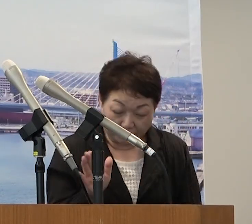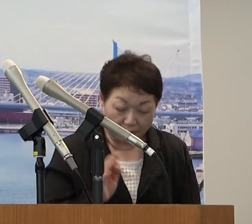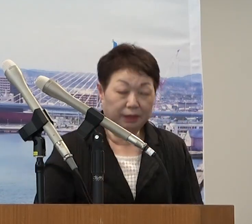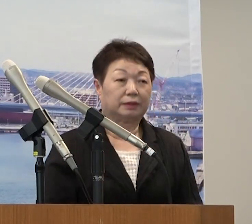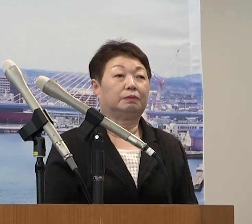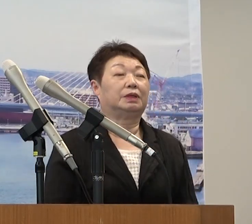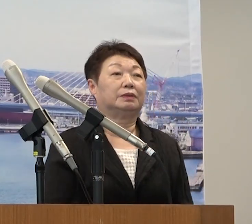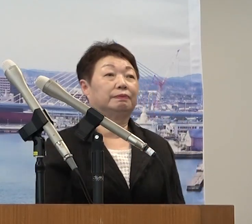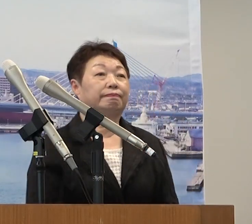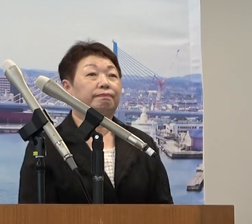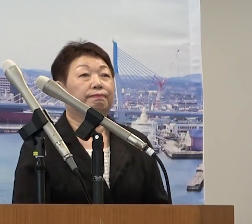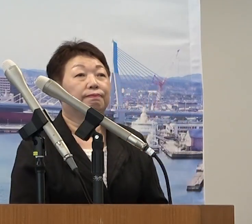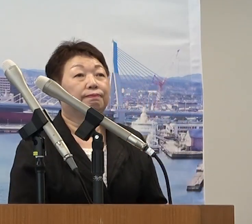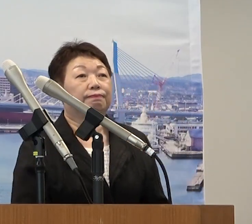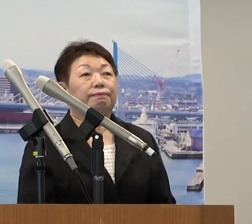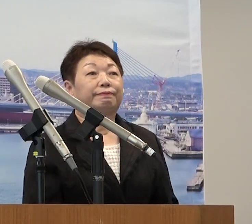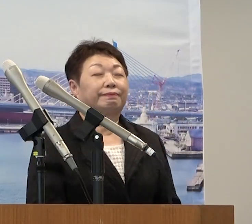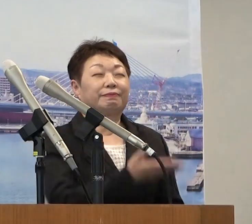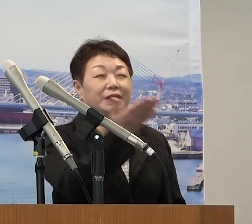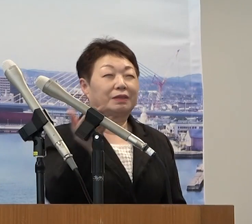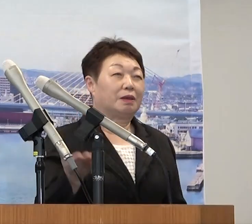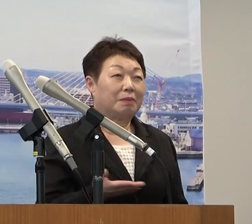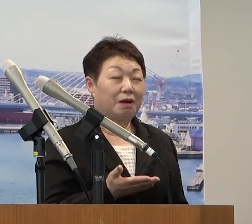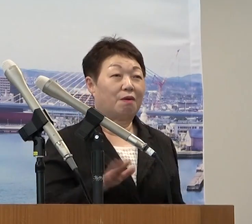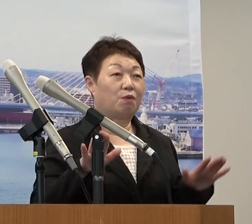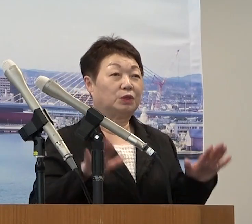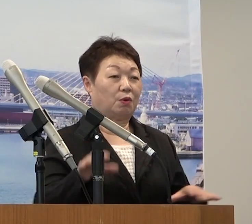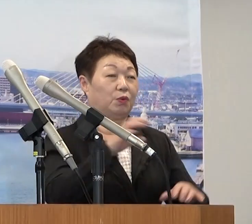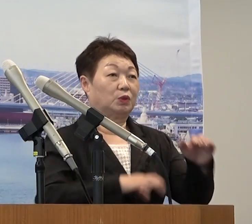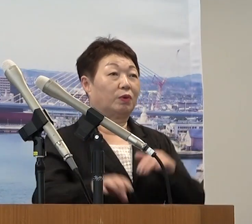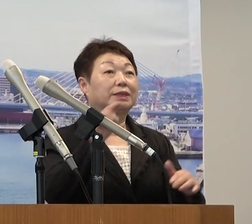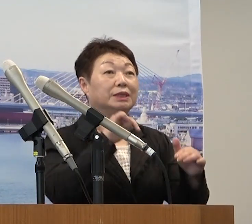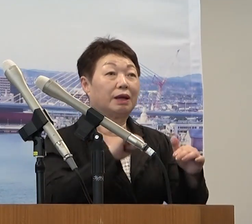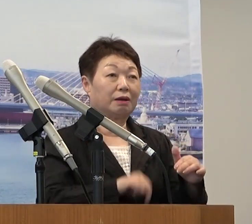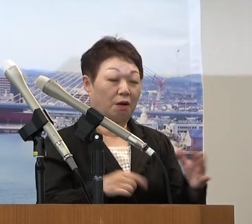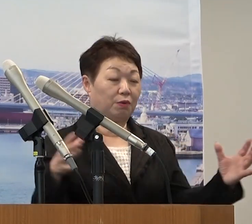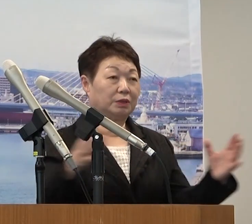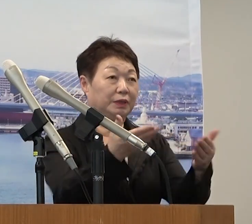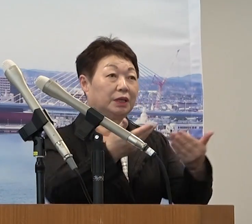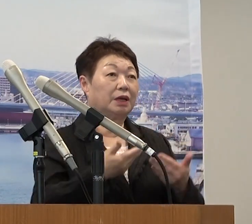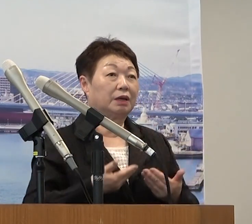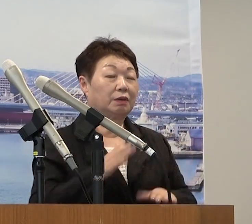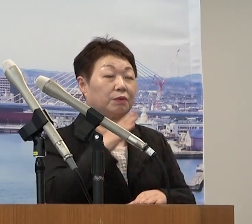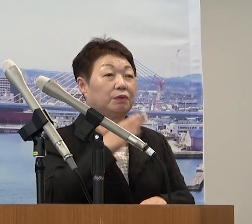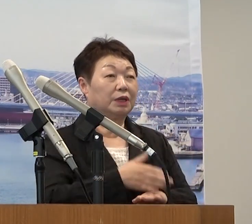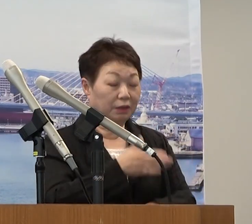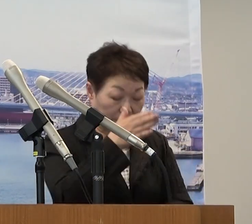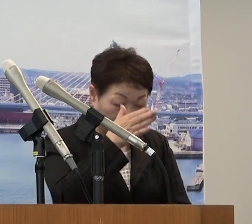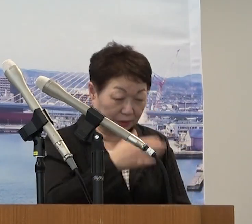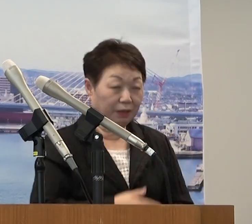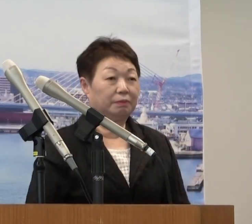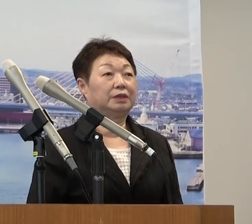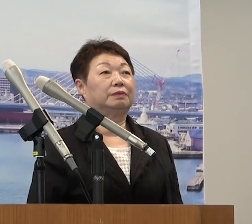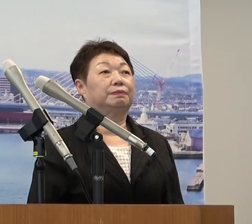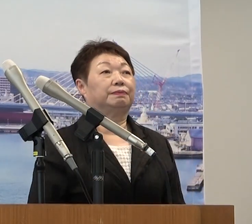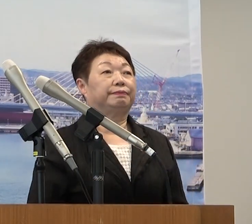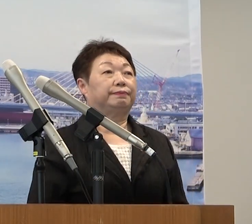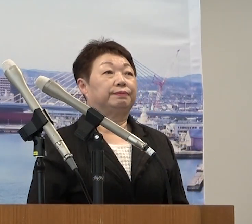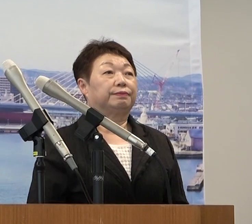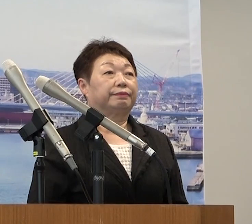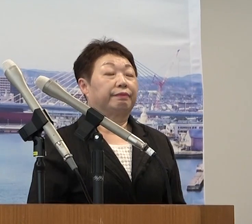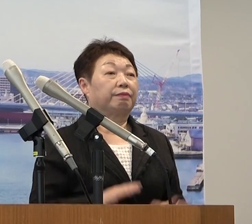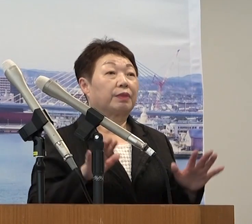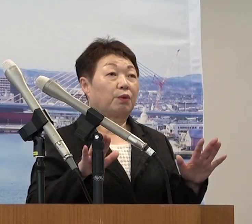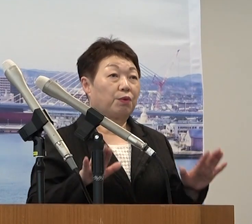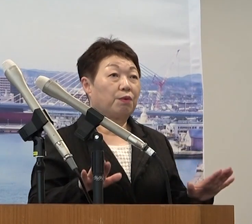たします。 はい、皆様本日はお忙しい中お集まりいただき誠にありがとうございます。本